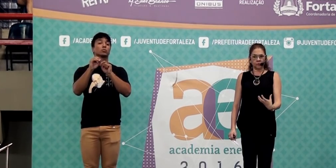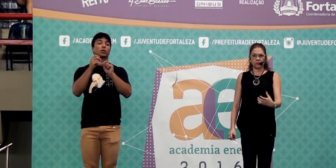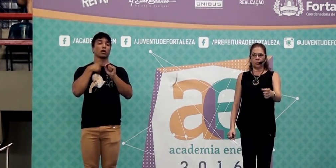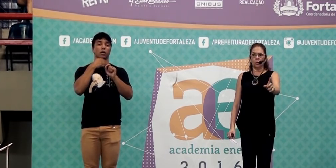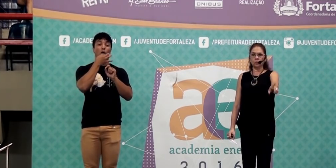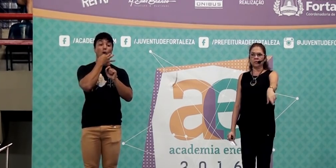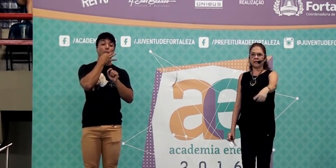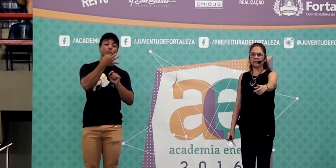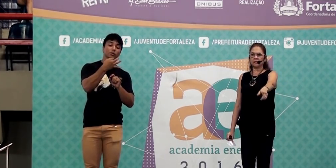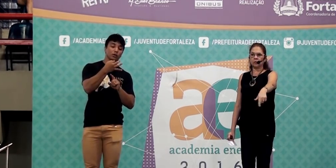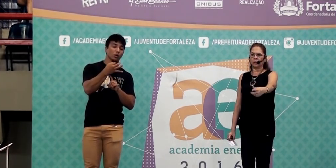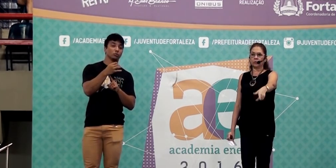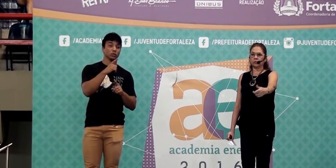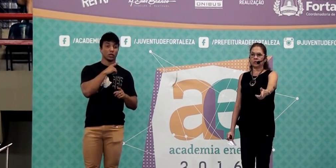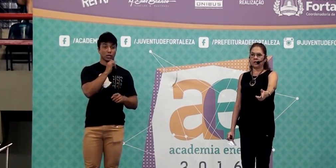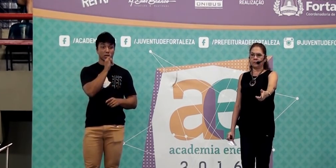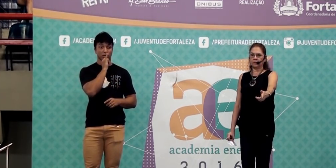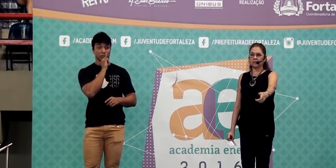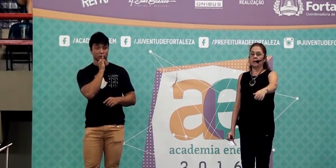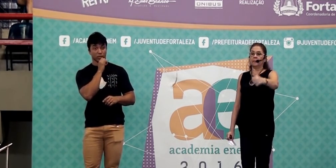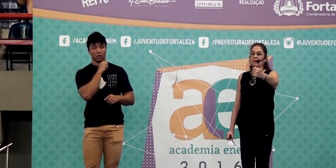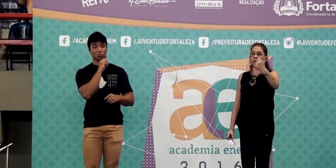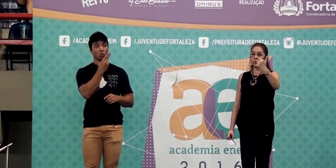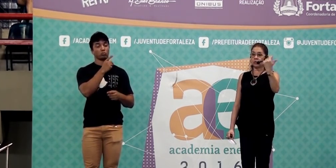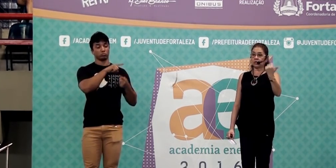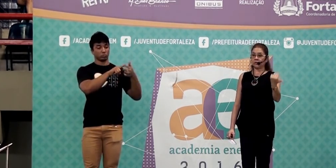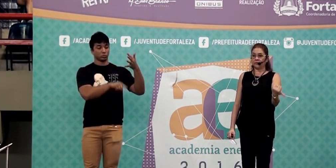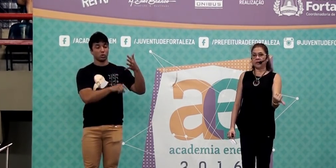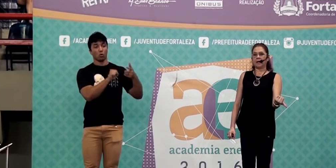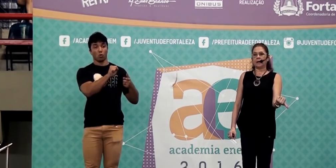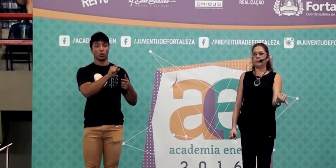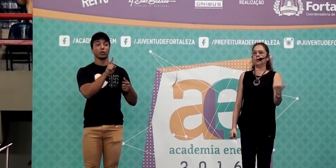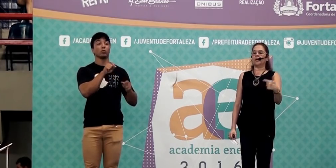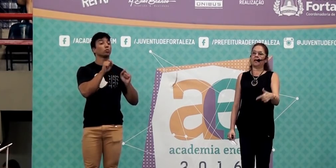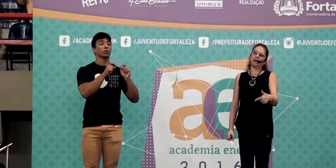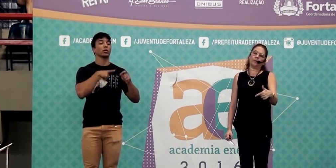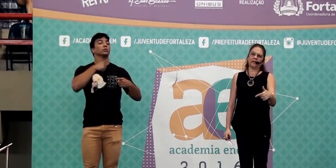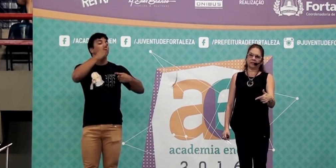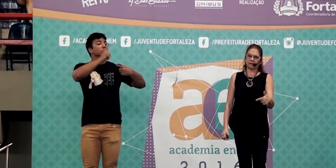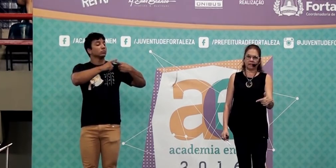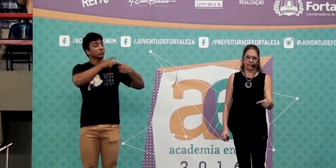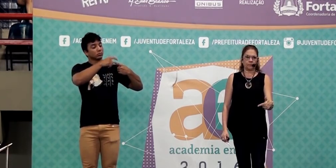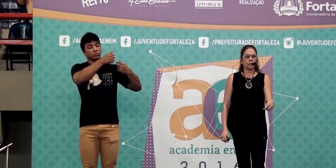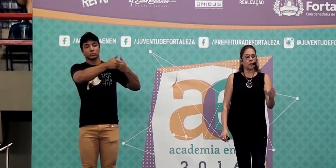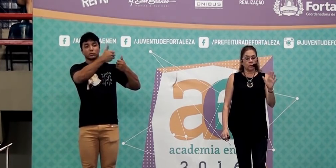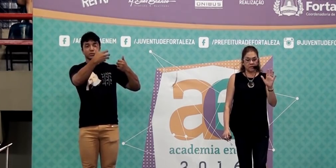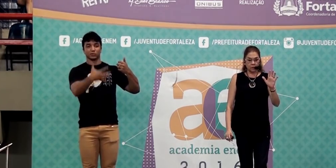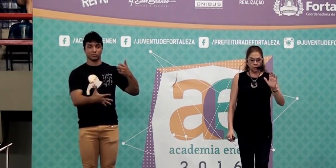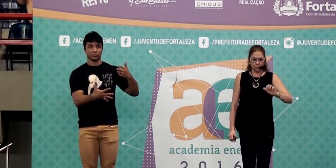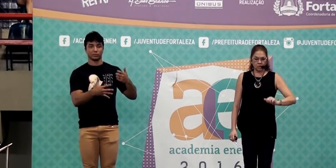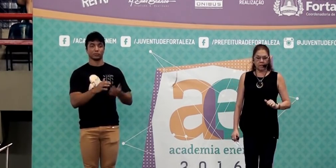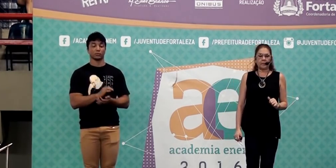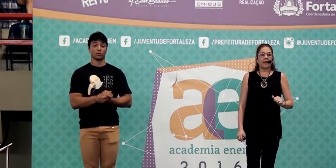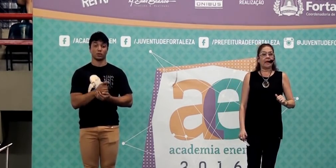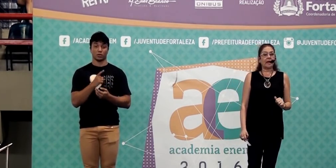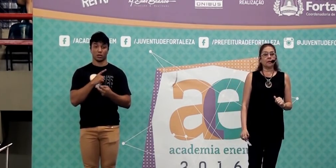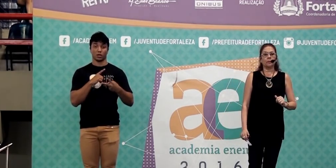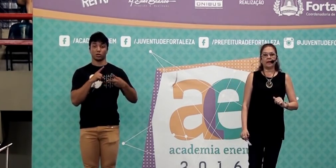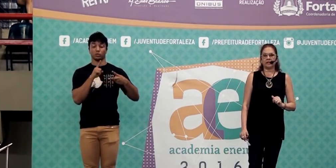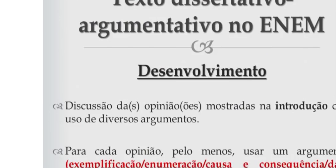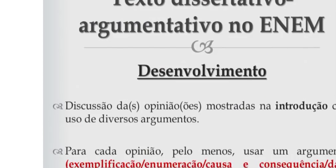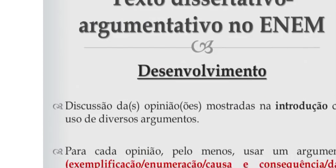eu uso um desses 8 tipos para justificar por que eu penso assim. O segundo tipo